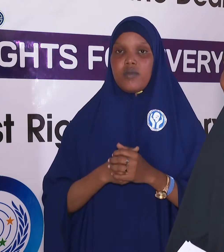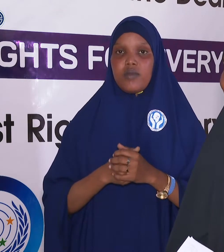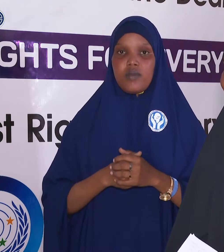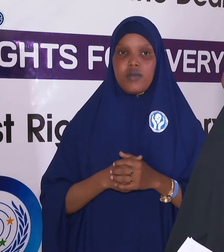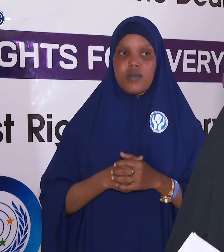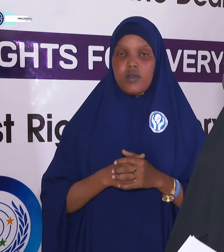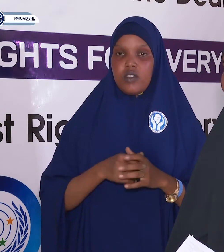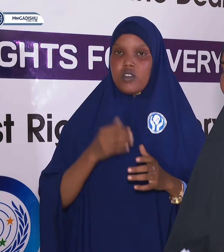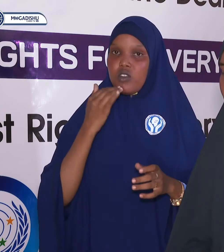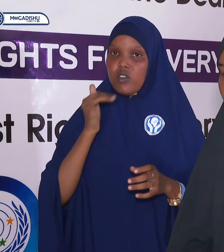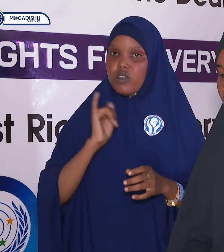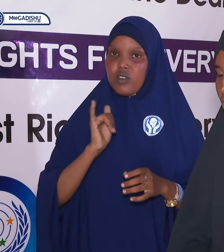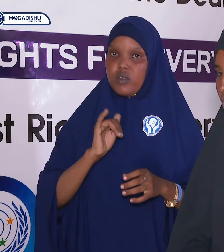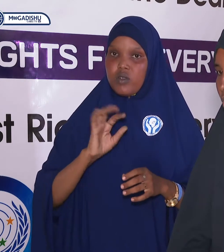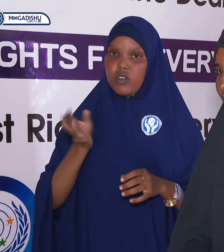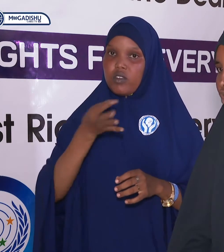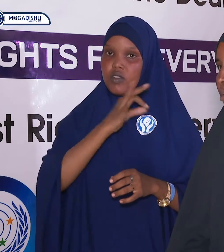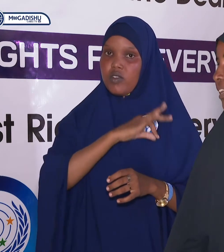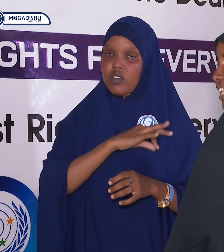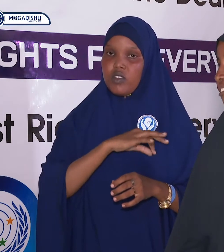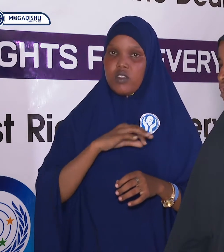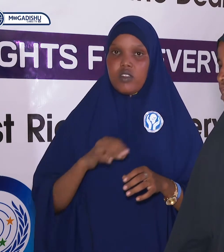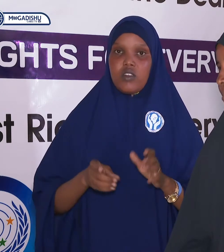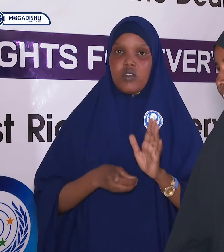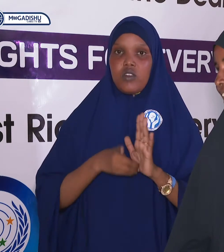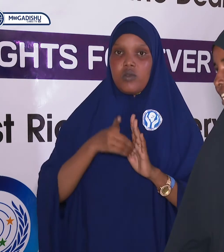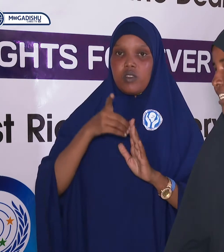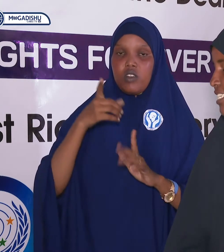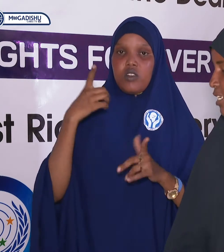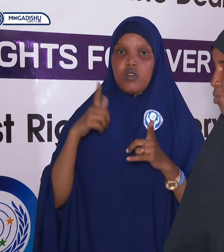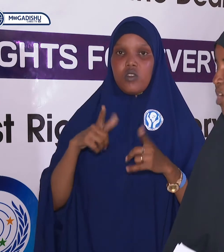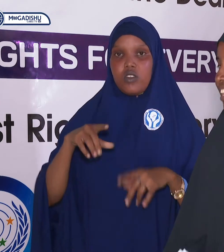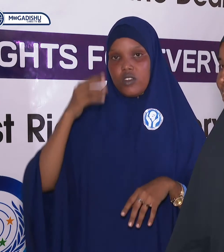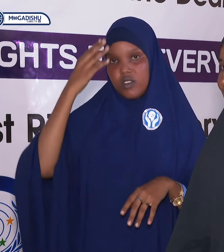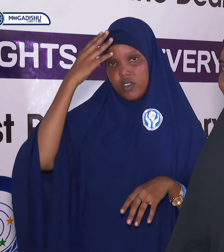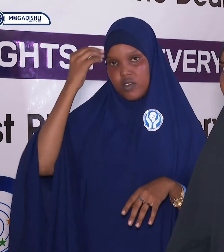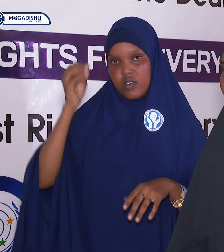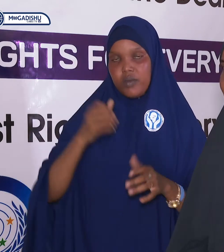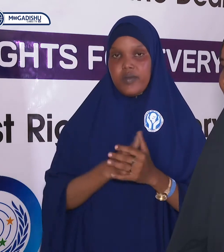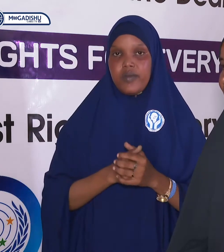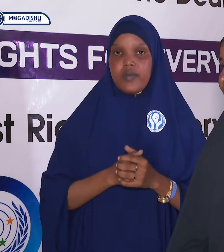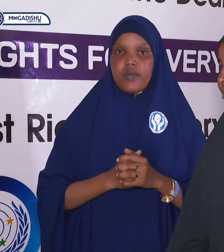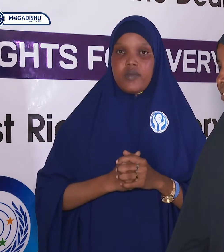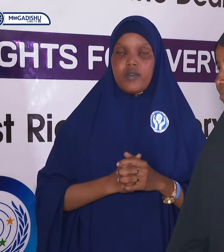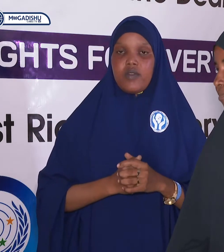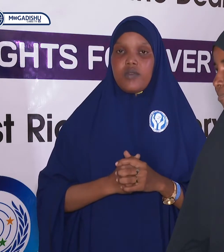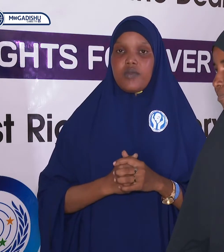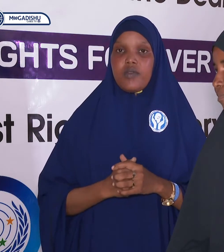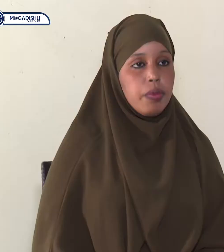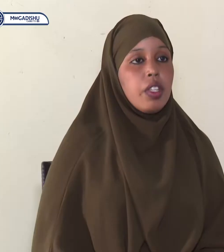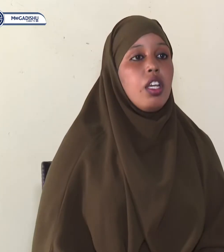ka faa'iidaystaan waxyaaba iskugu jiro luqad hormanta afka Soomaaliga si ay u adeegsadaan qoristeeda.